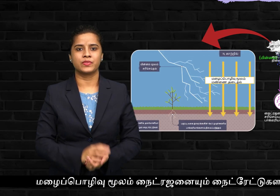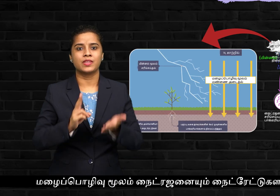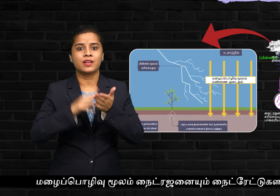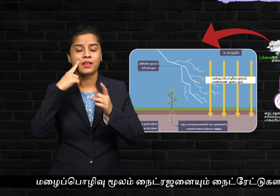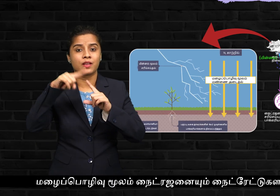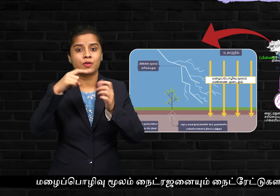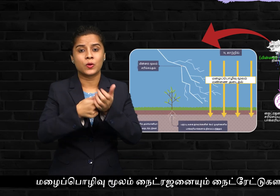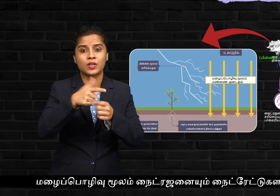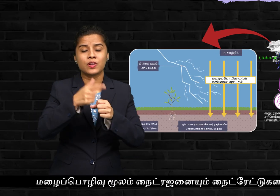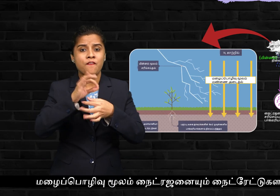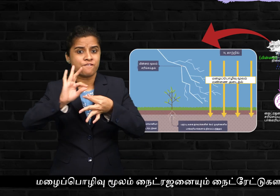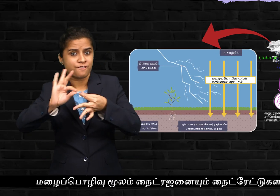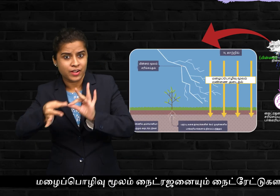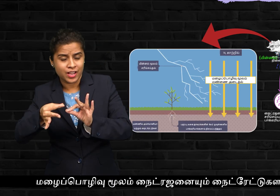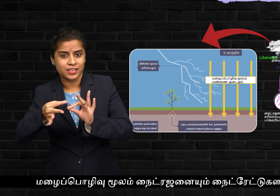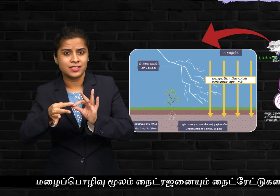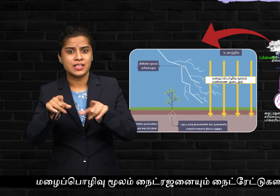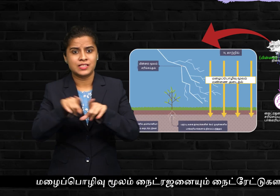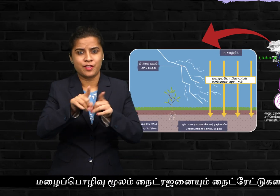மழைப்பொழிவு மூலம் நைட்ரஜனையும்